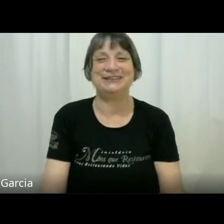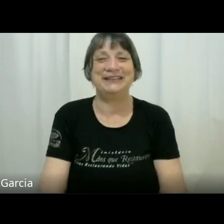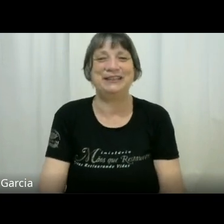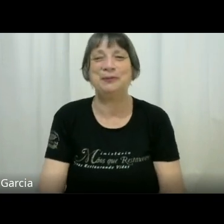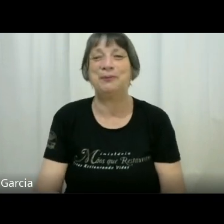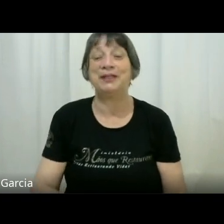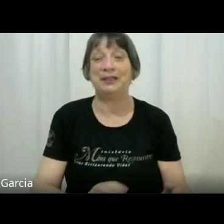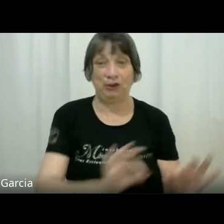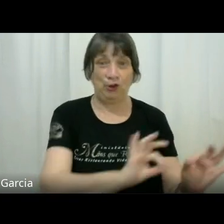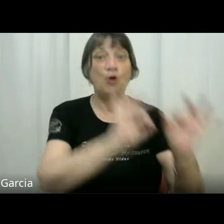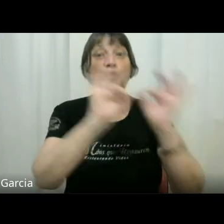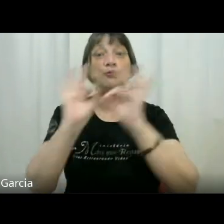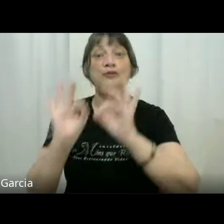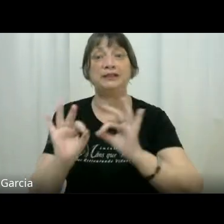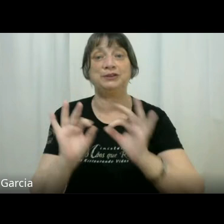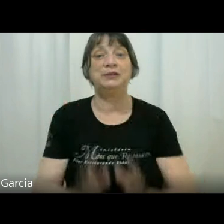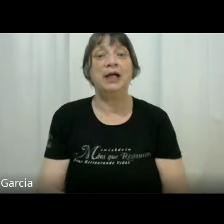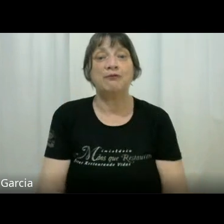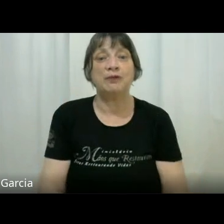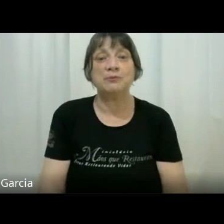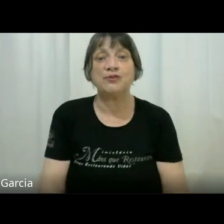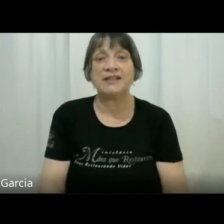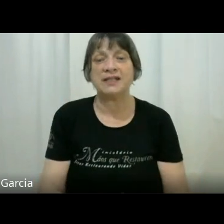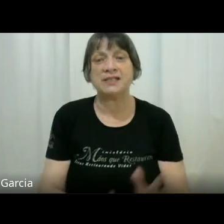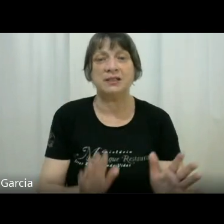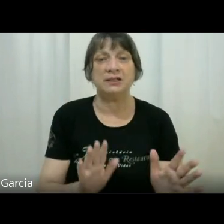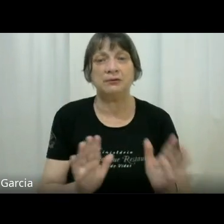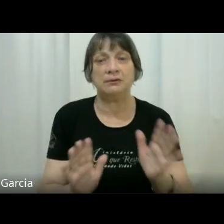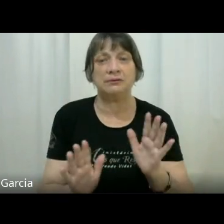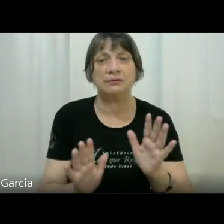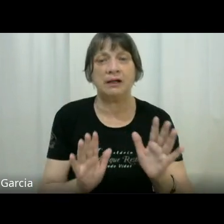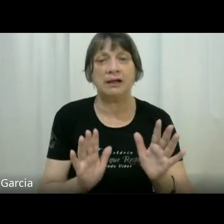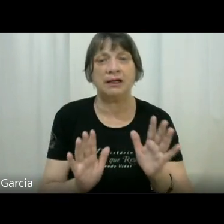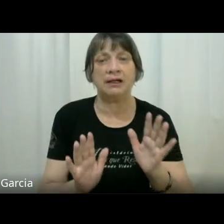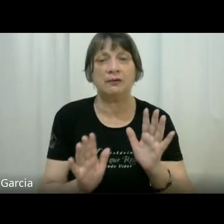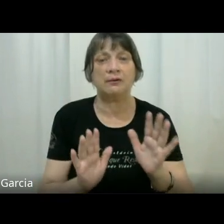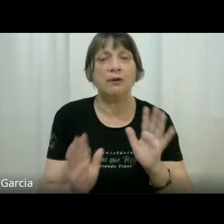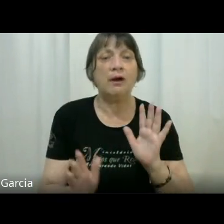É isso, está entendendo um pouquinho. O vídeo, vamos fazer assim,